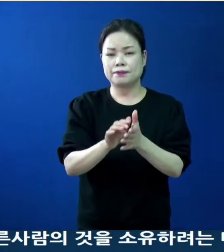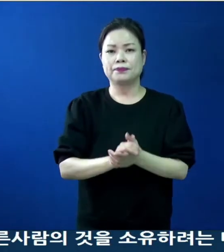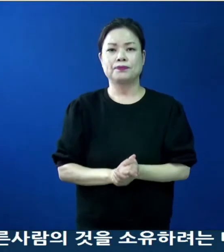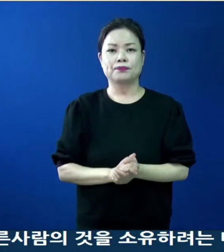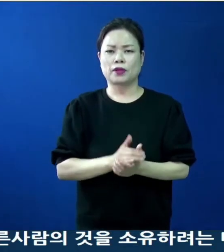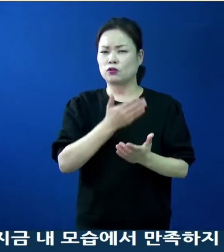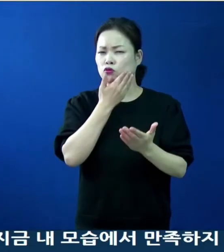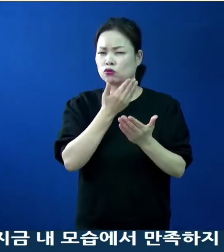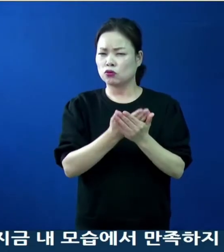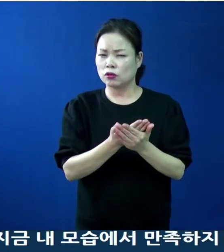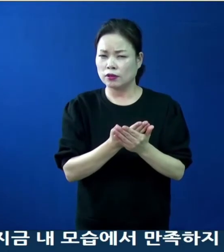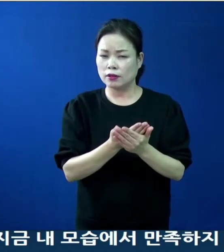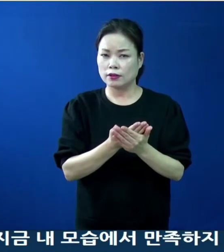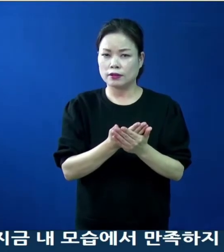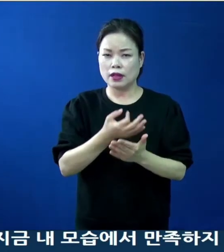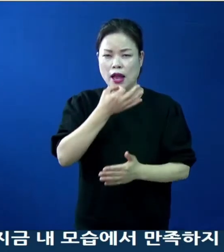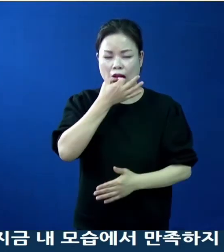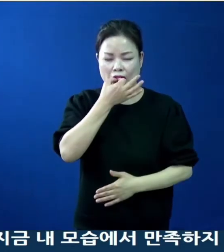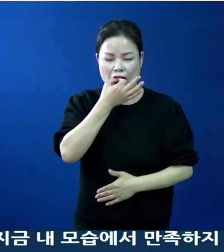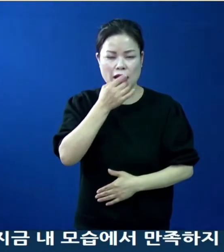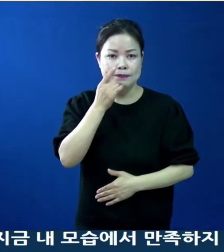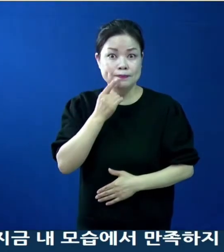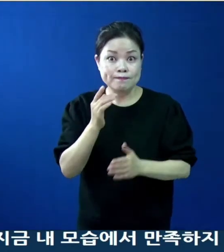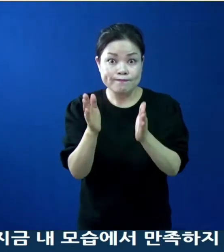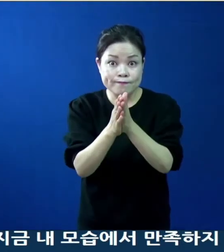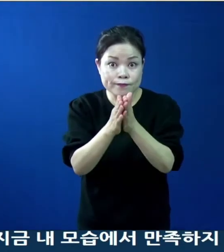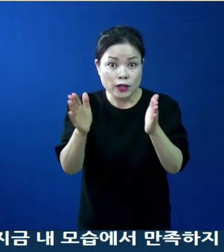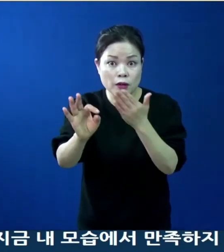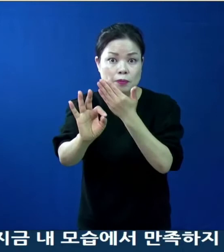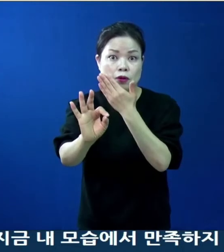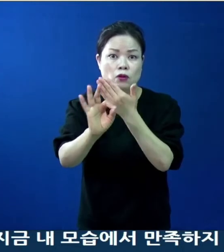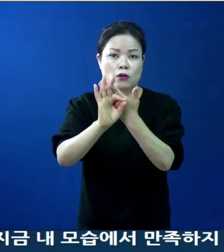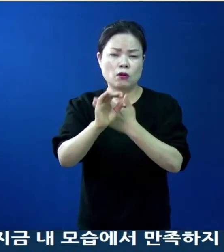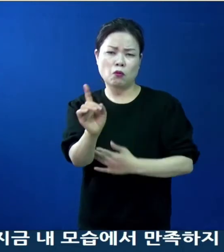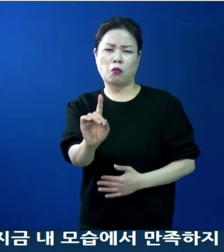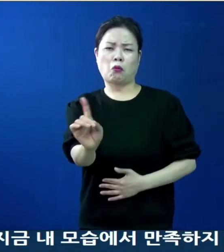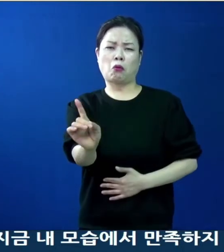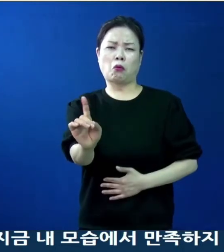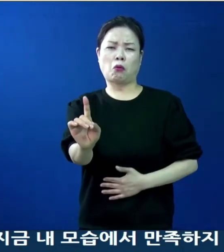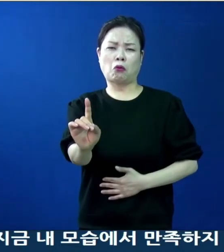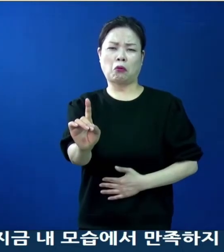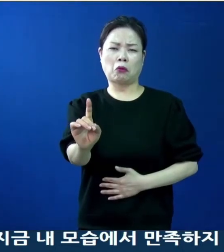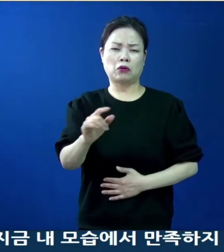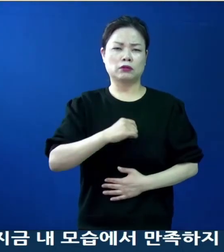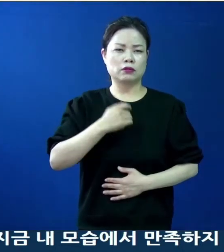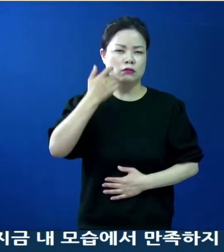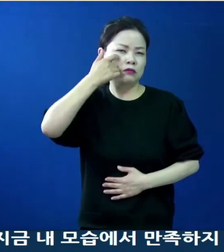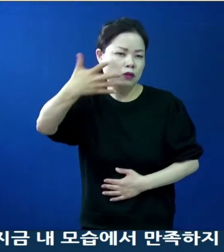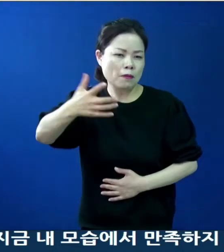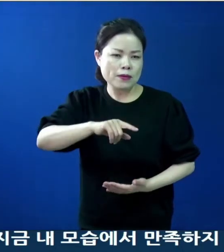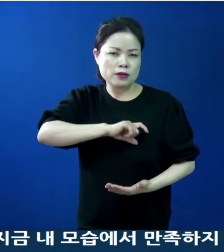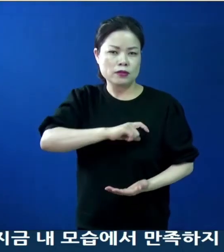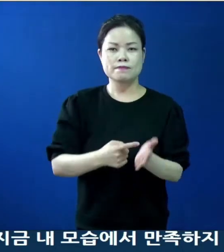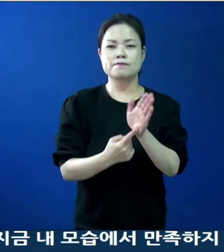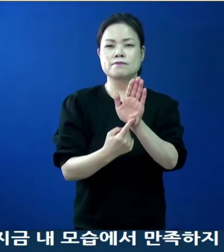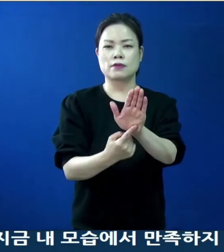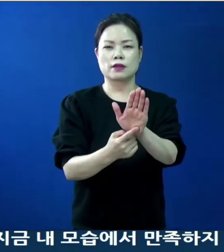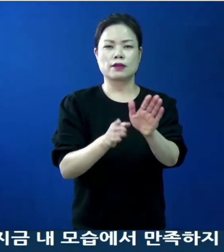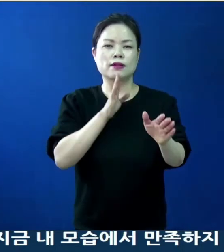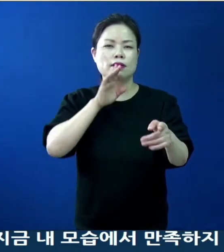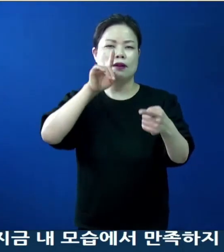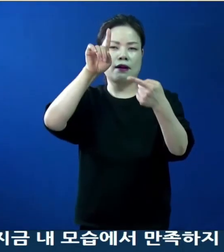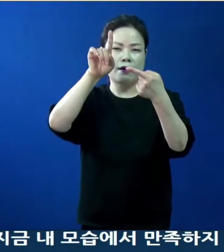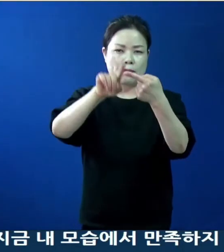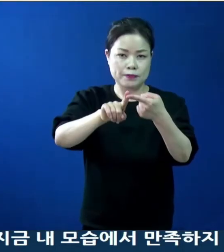그리고 중요한 것은 탐심이 이렇게 시작이 되면 여러분 어떠한 명분을 들어서도 우리는 합리화를